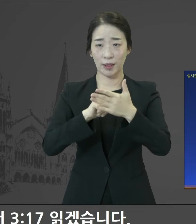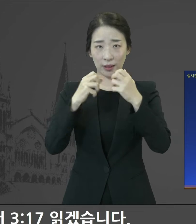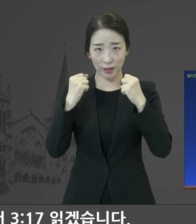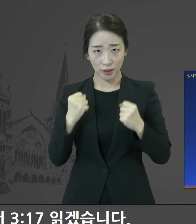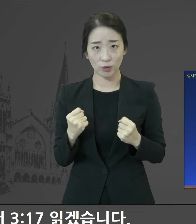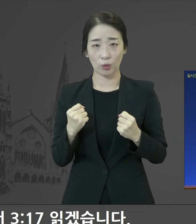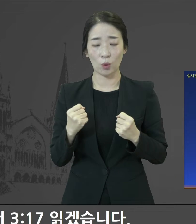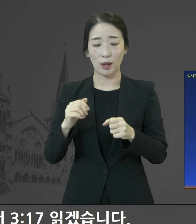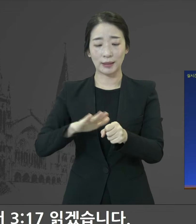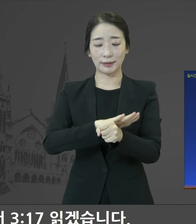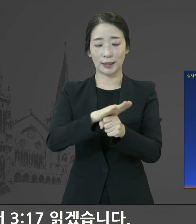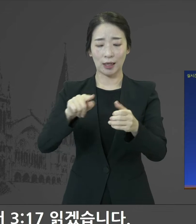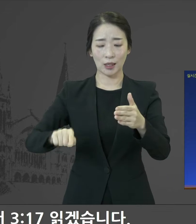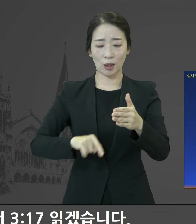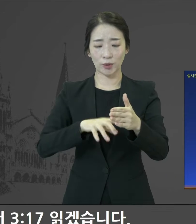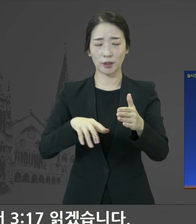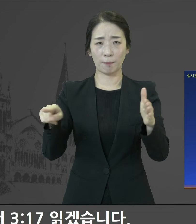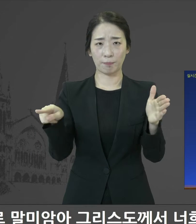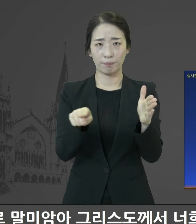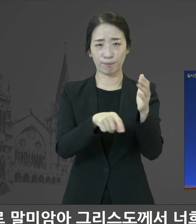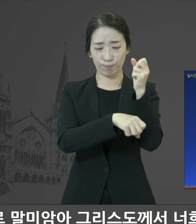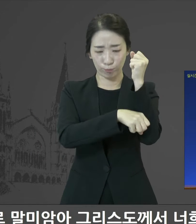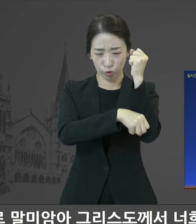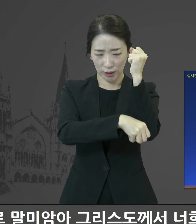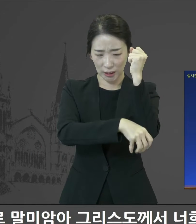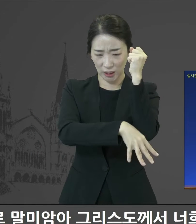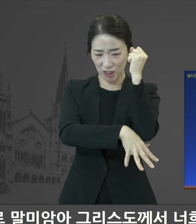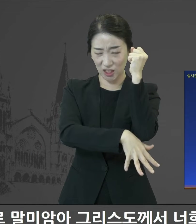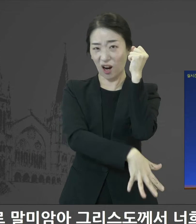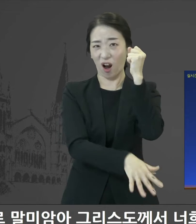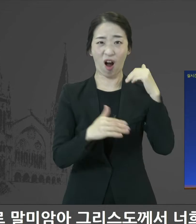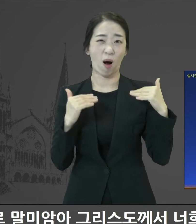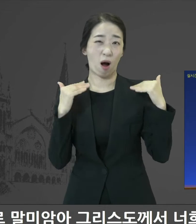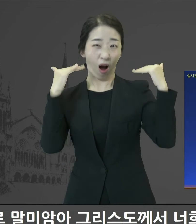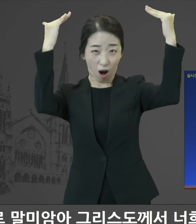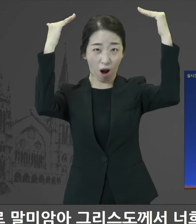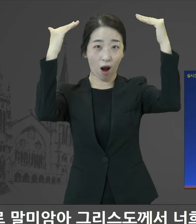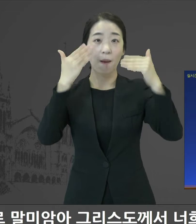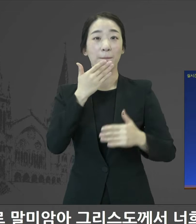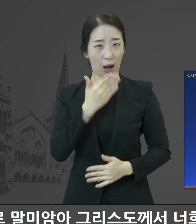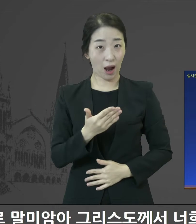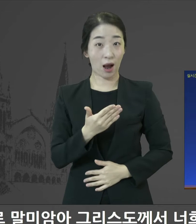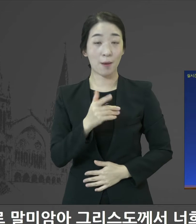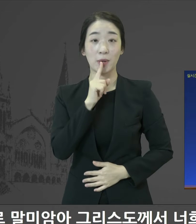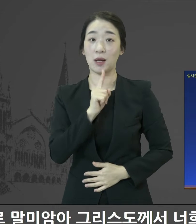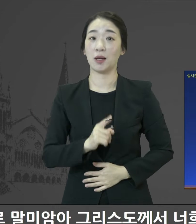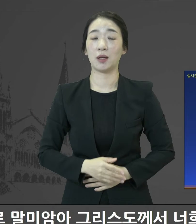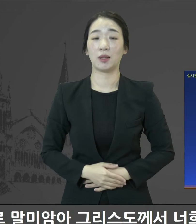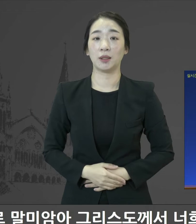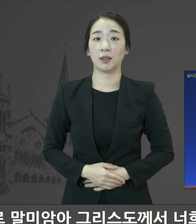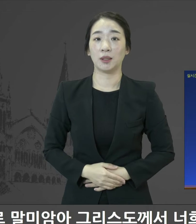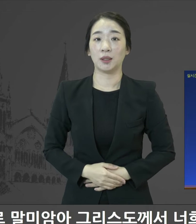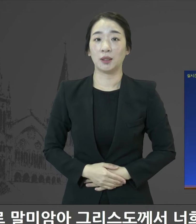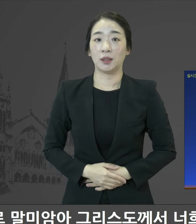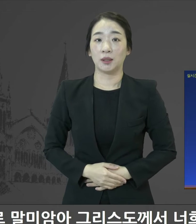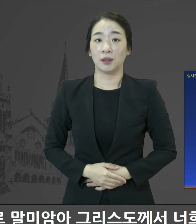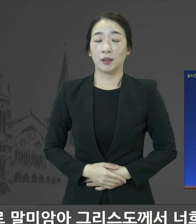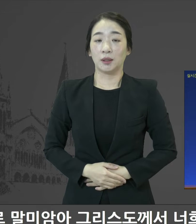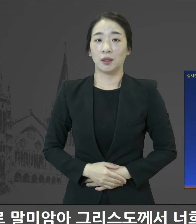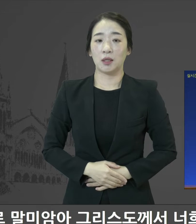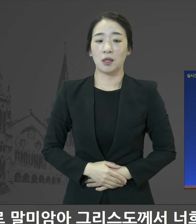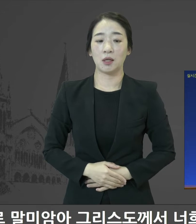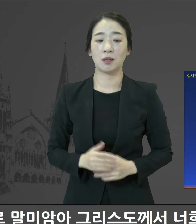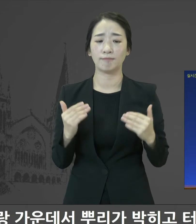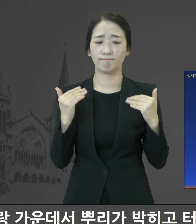가운데 뿌리가 박히고 터가 굳어져서 쭉쭉쭉 성장한다는 걸 얘기하는 겁니다. 그런데 그 엄청난 성장을 이룰